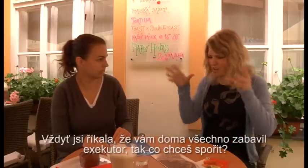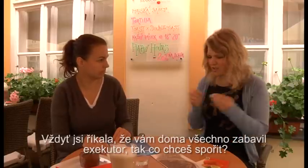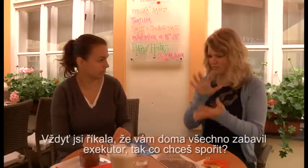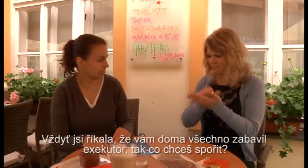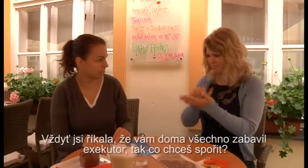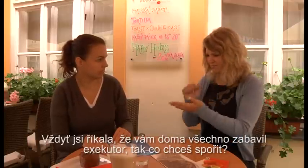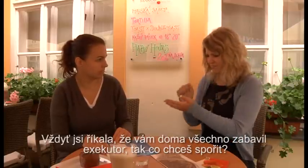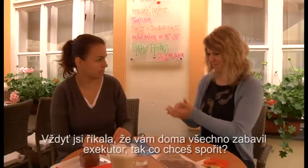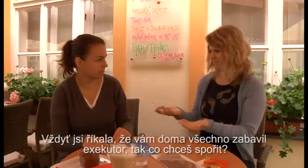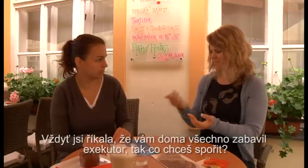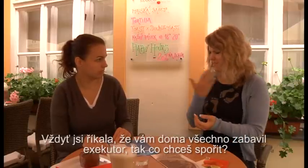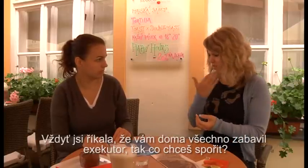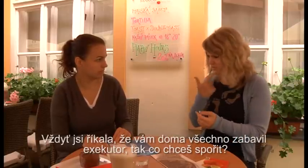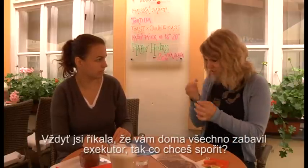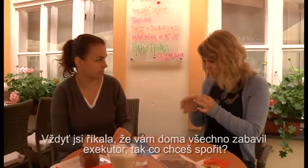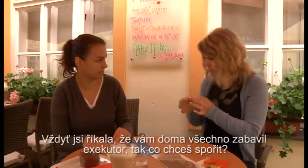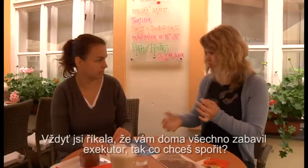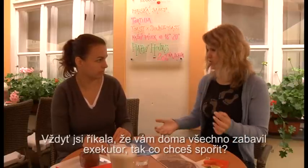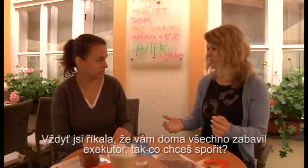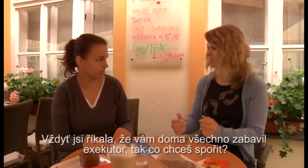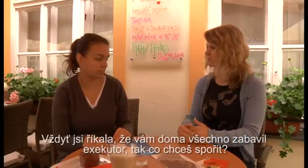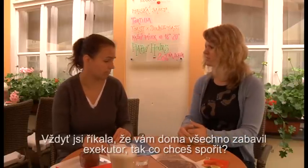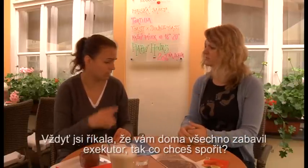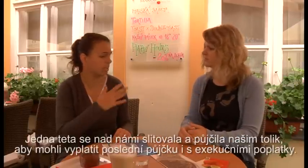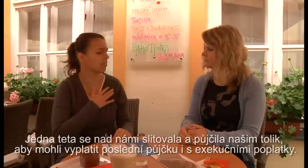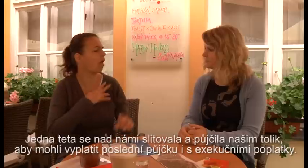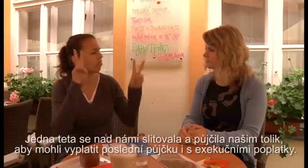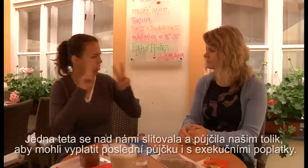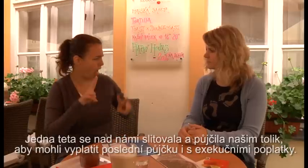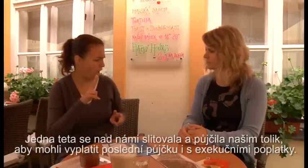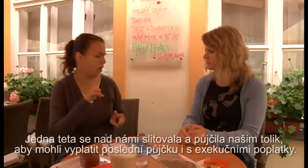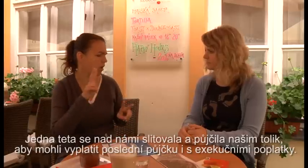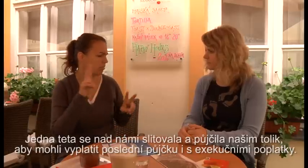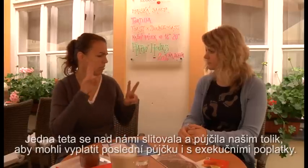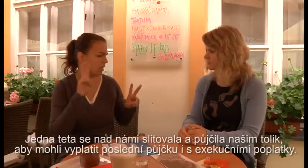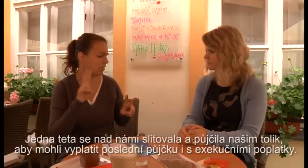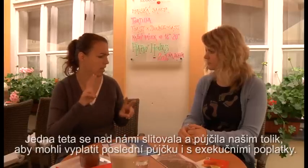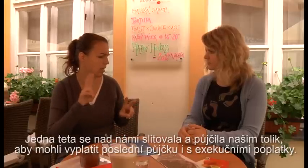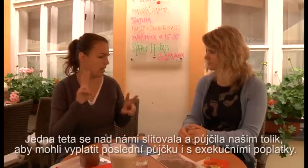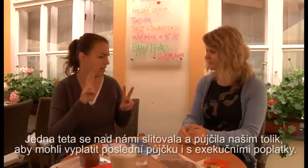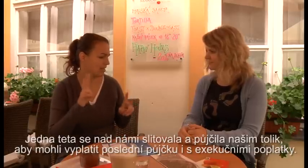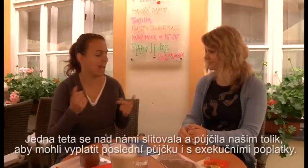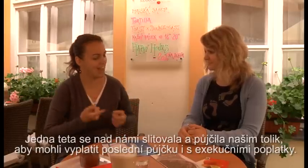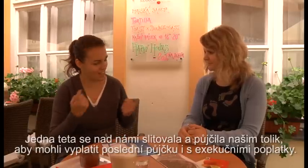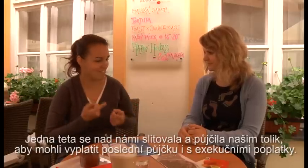Když jsi říkala, že vám doma všechno zabavil exekutor, tak co chceš spořit? Jedna teta se nad námi